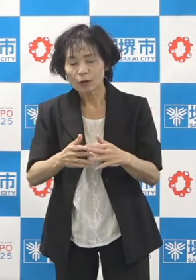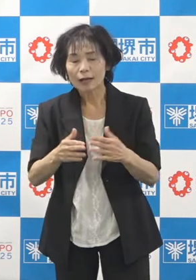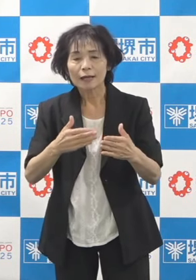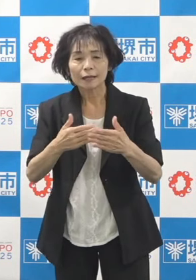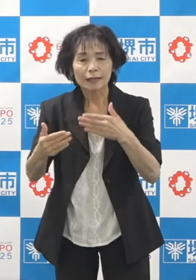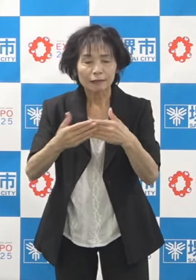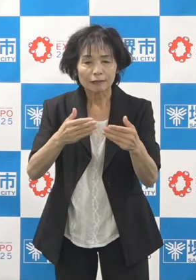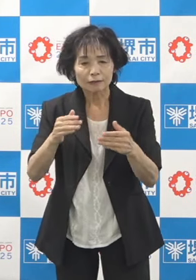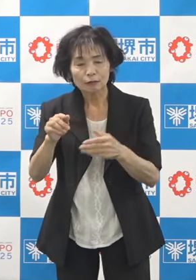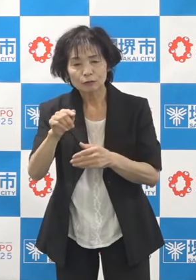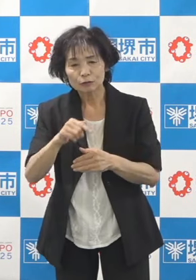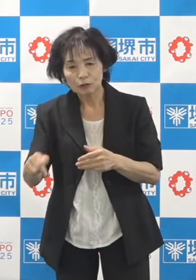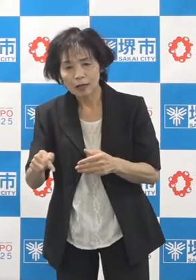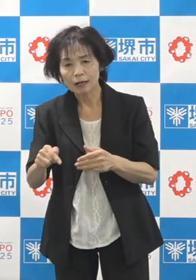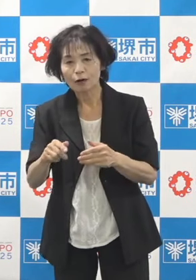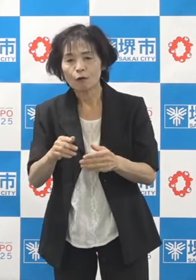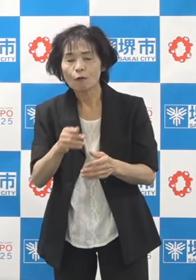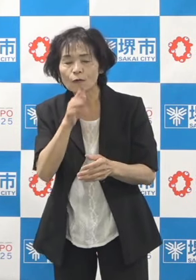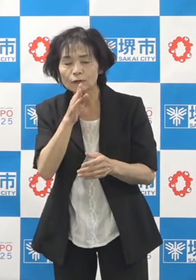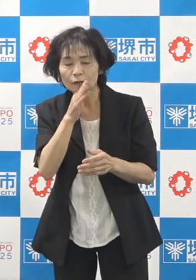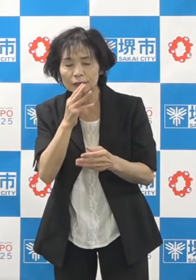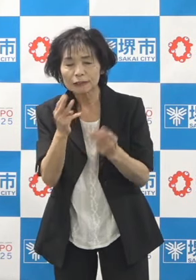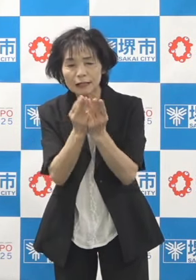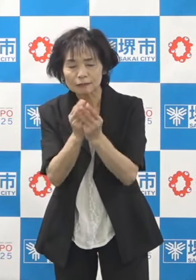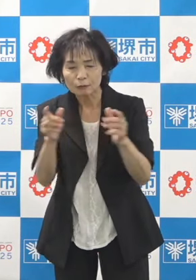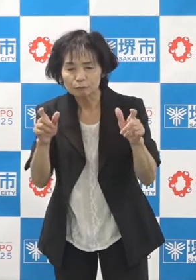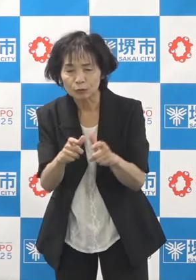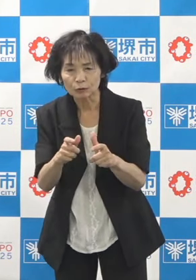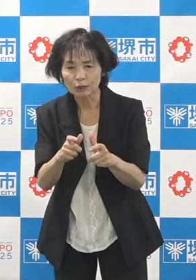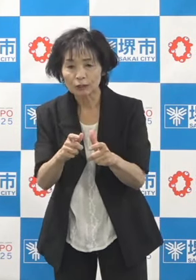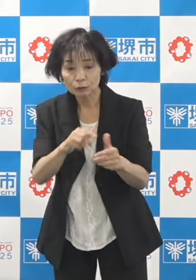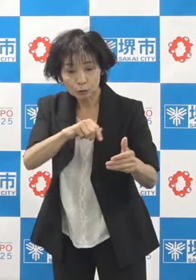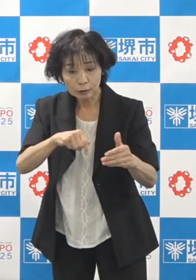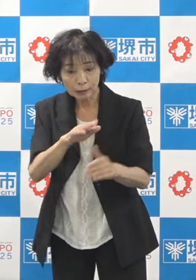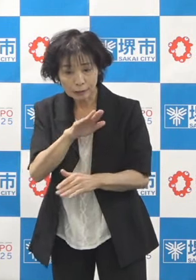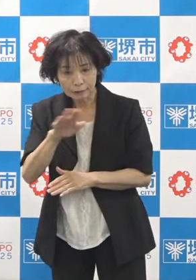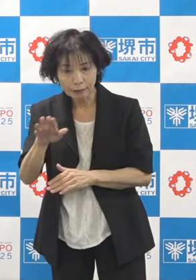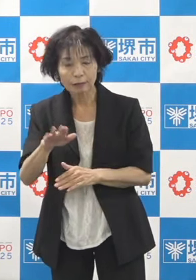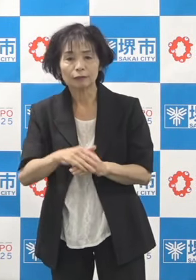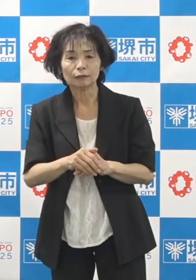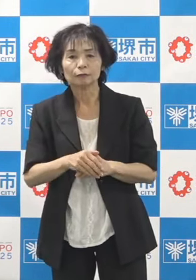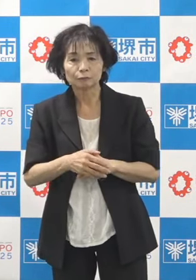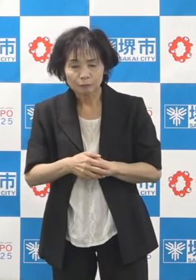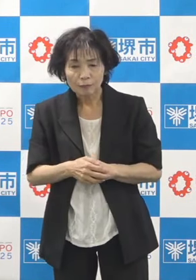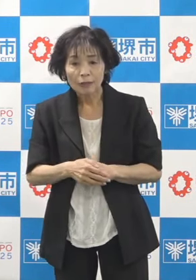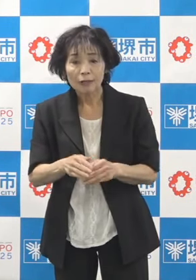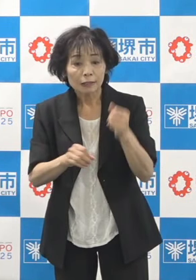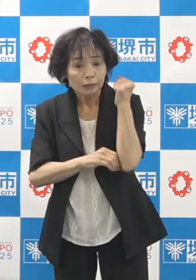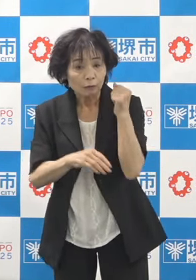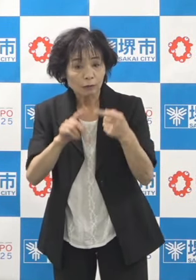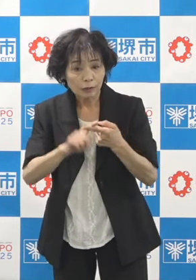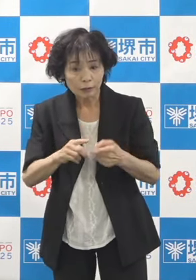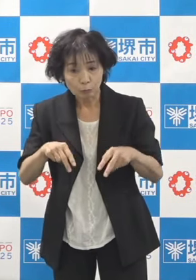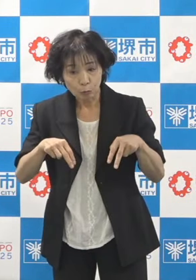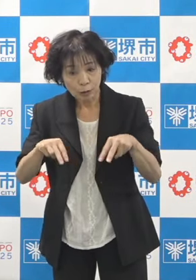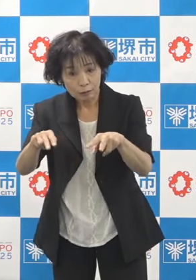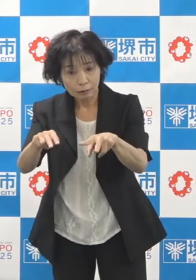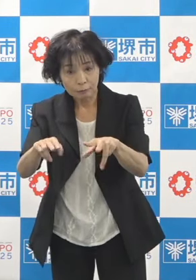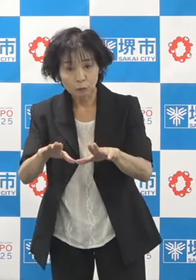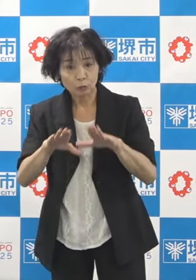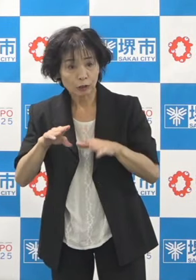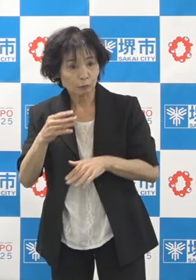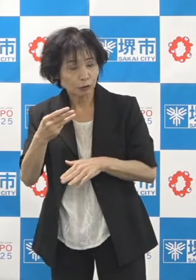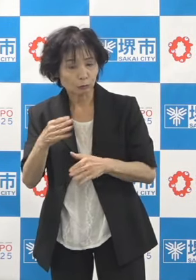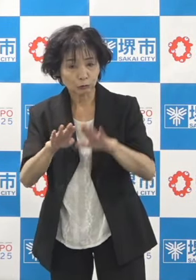が直接経験された方が本当に数少ない中で、じゃあ今、基本的にそのボランティアの募集とかも受け身の状態ですけ